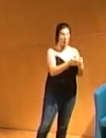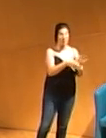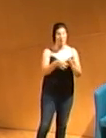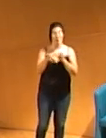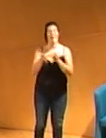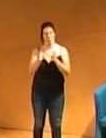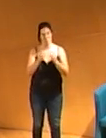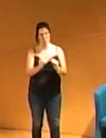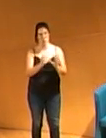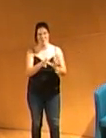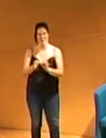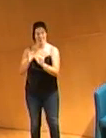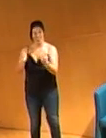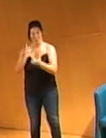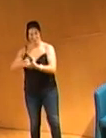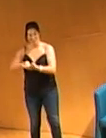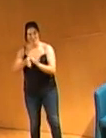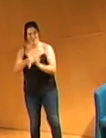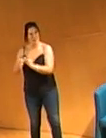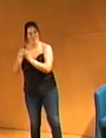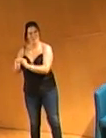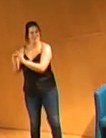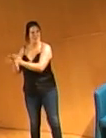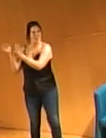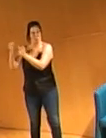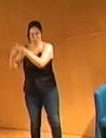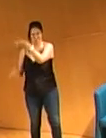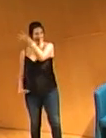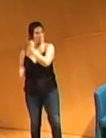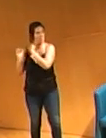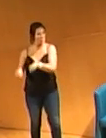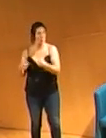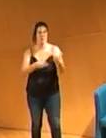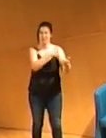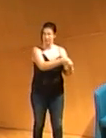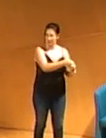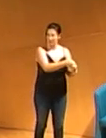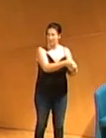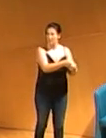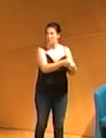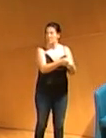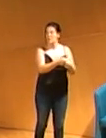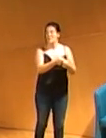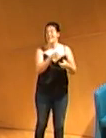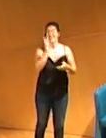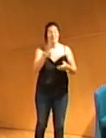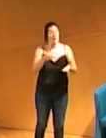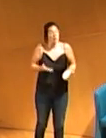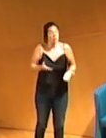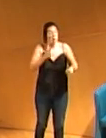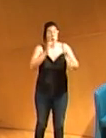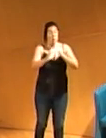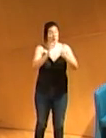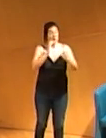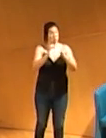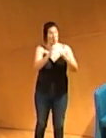tablettes à acheter, il faudra que les gens se forment aux signes. Mais vous voyez, maintenant, on dit la communication, c'est un droit de l'homme. Il faut